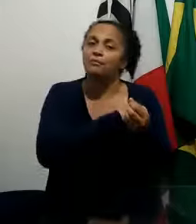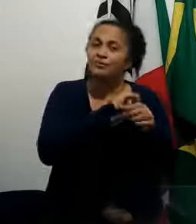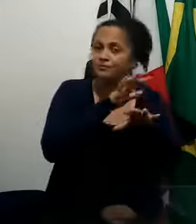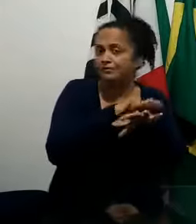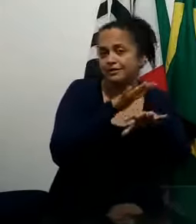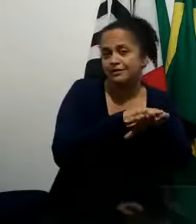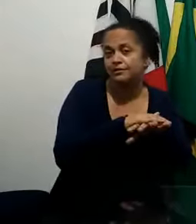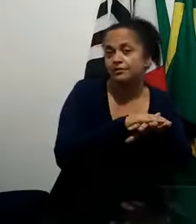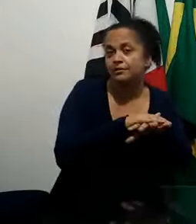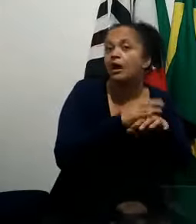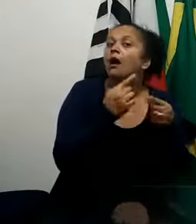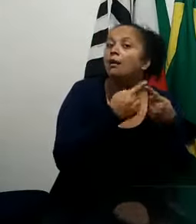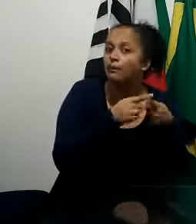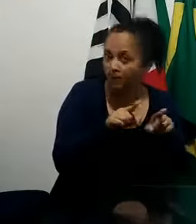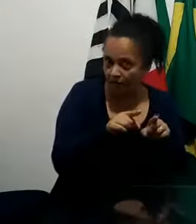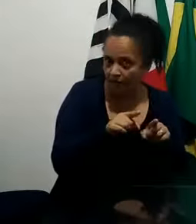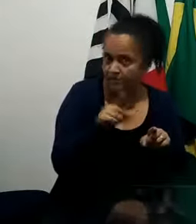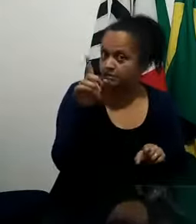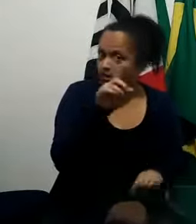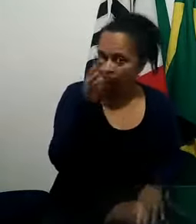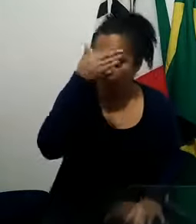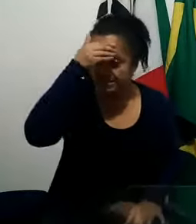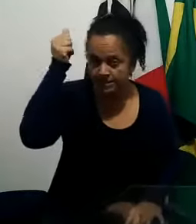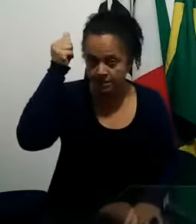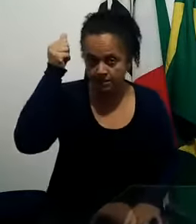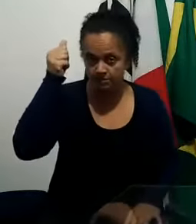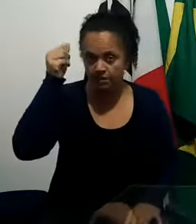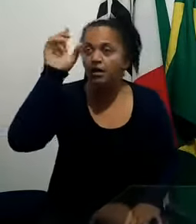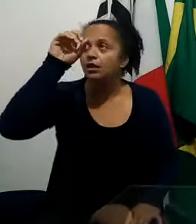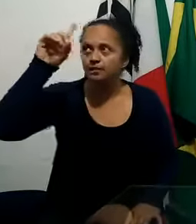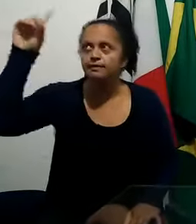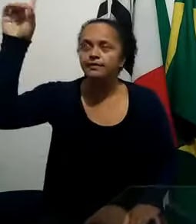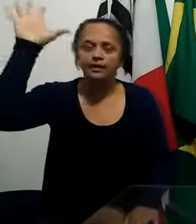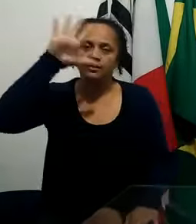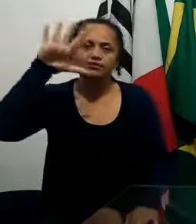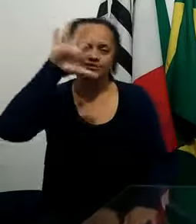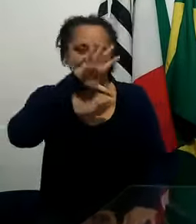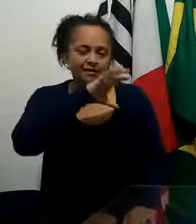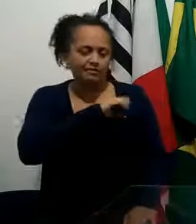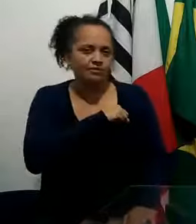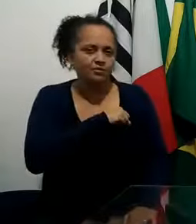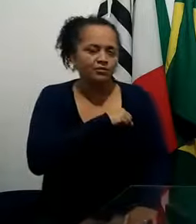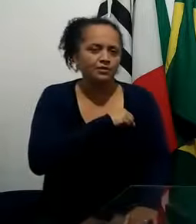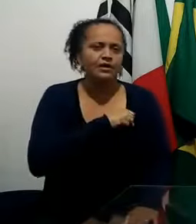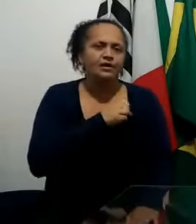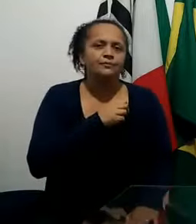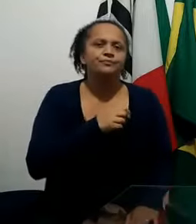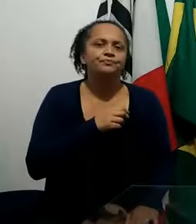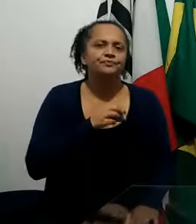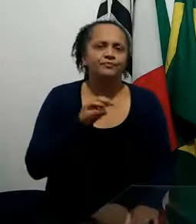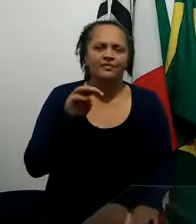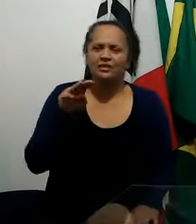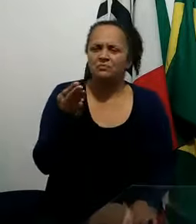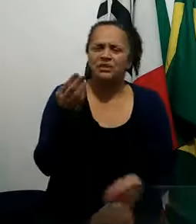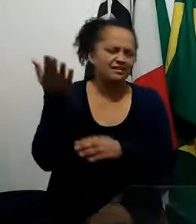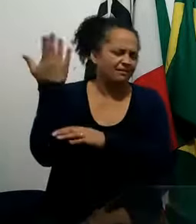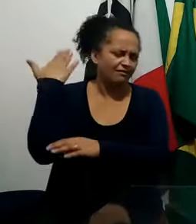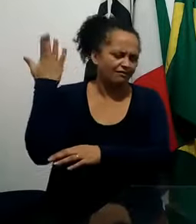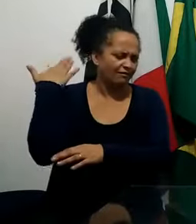se esqueça que esse Deus de amor, há milhares de anos atrás, ele destruiu Sodoma e